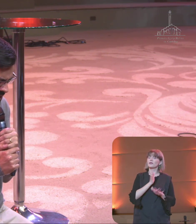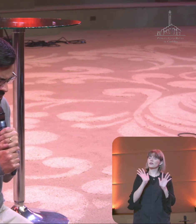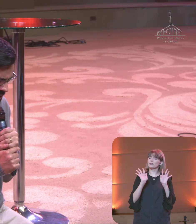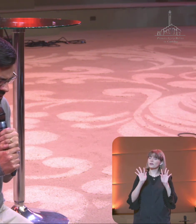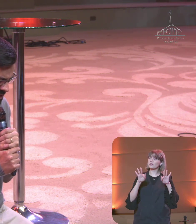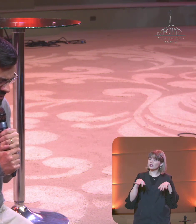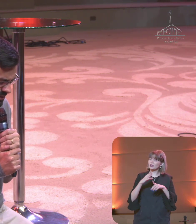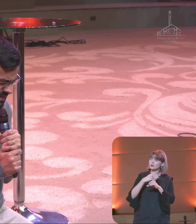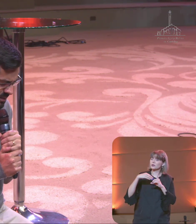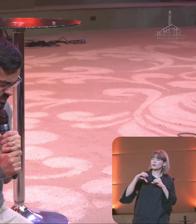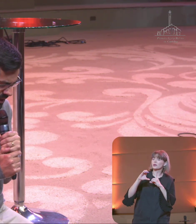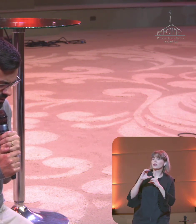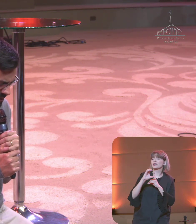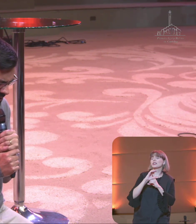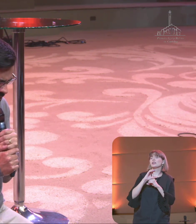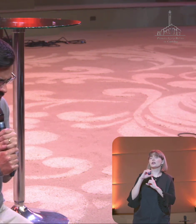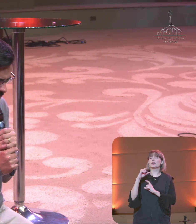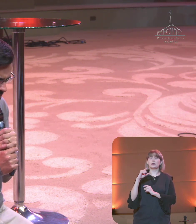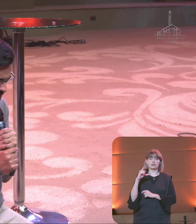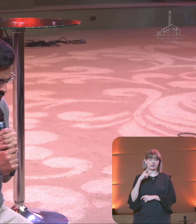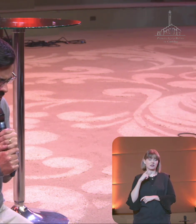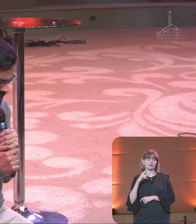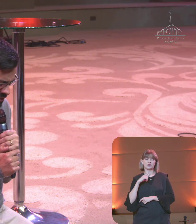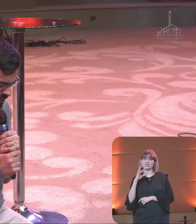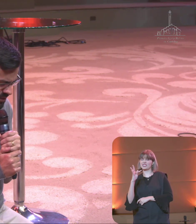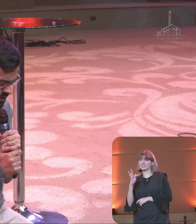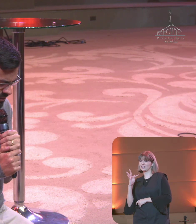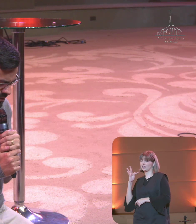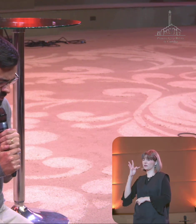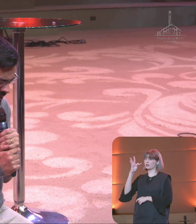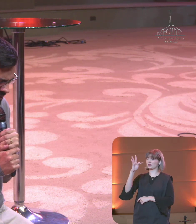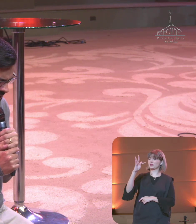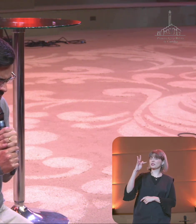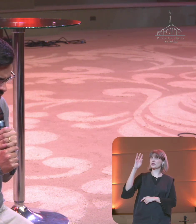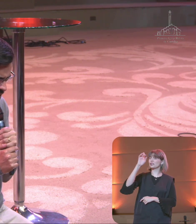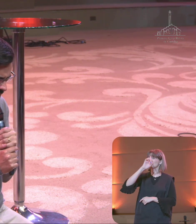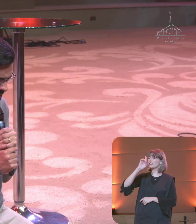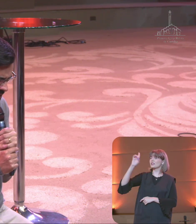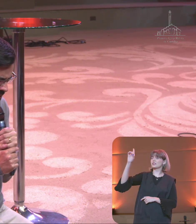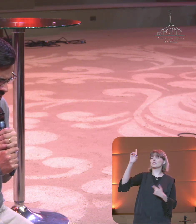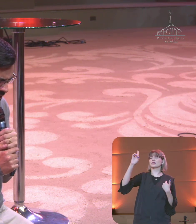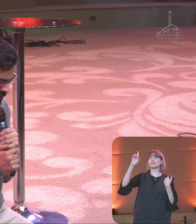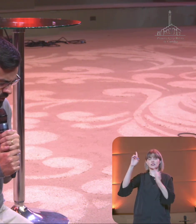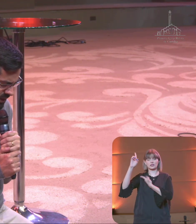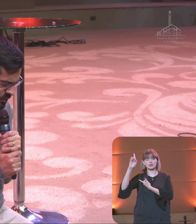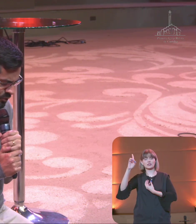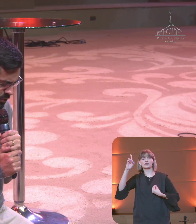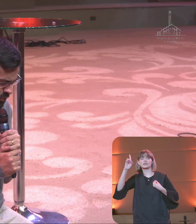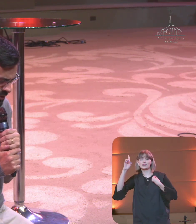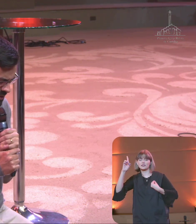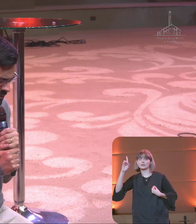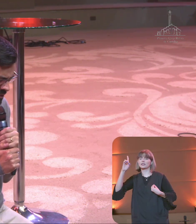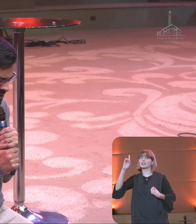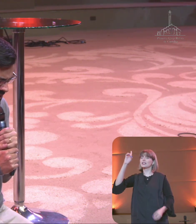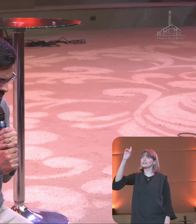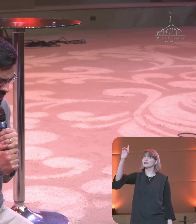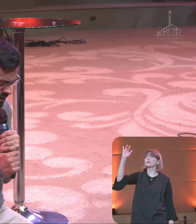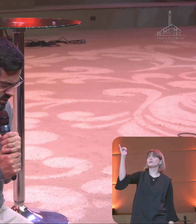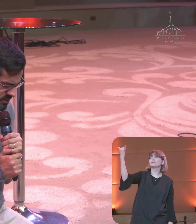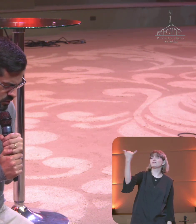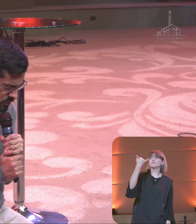Deus, possamos sim testemunhar do Teu agir sobre as nossas vidas, Pai. Por isso vem, Senhor, fala conosco nessa